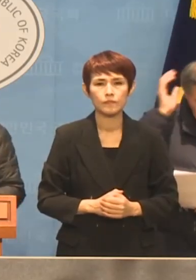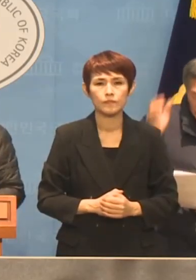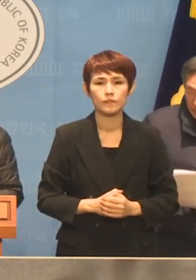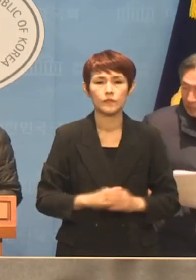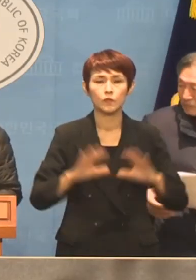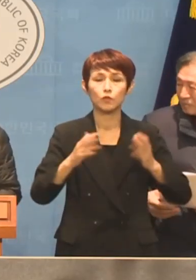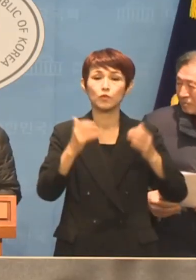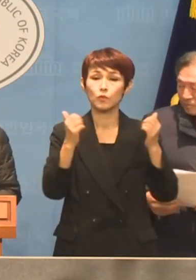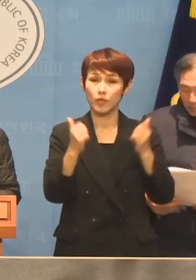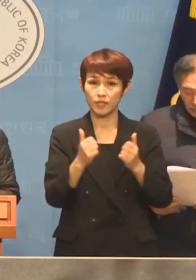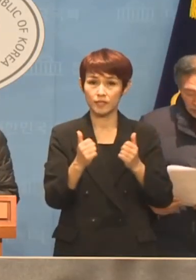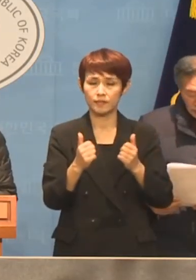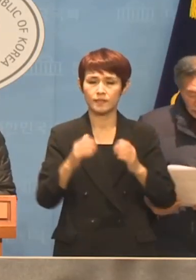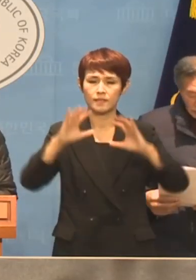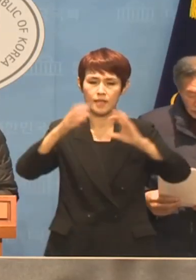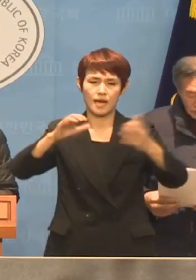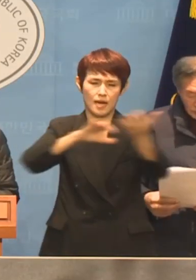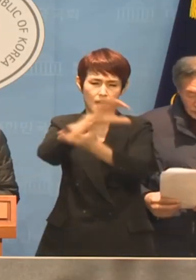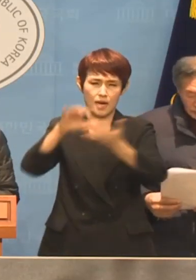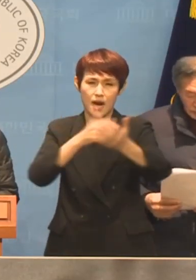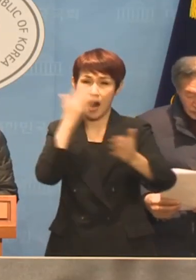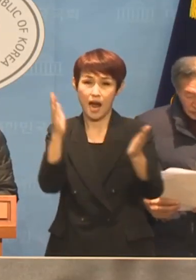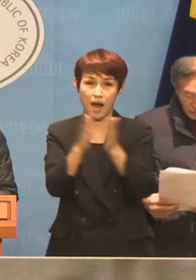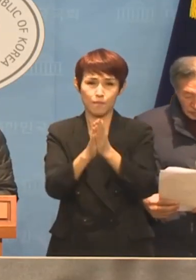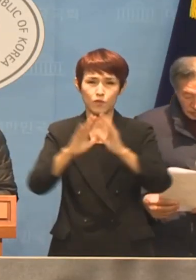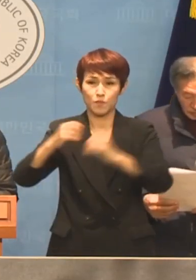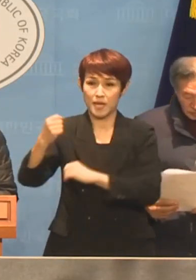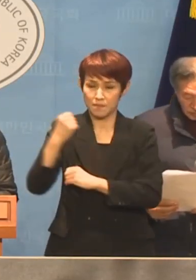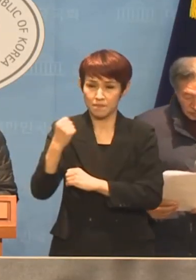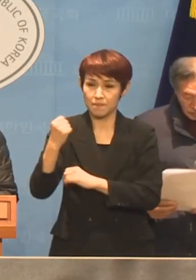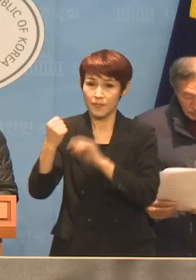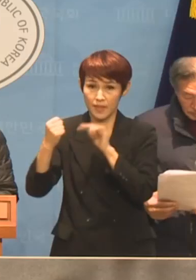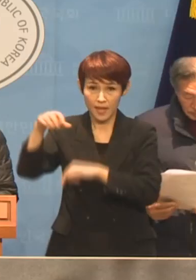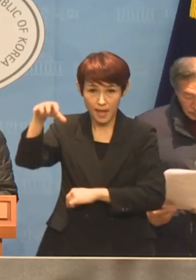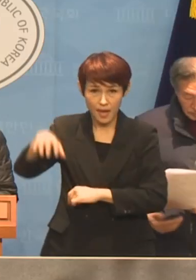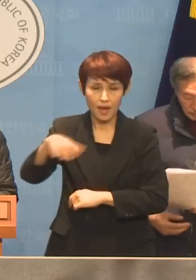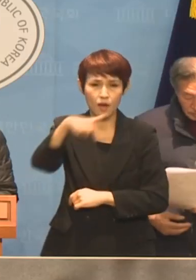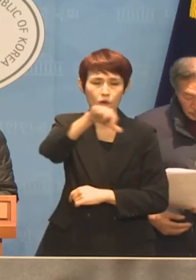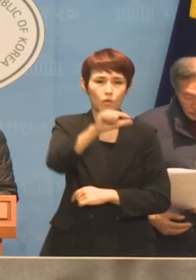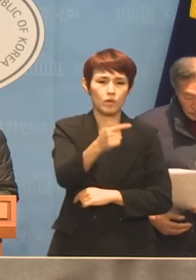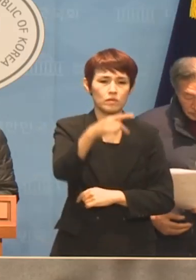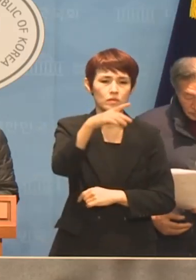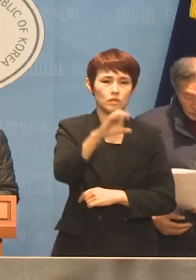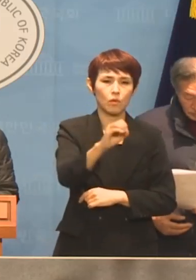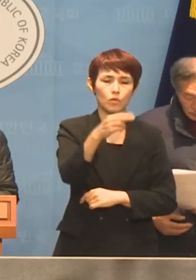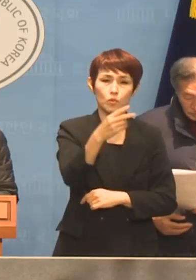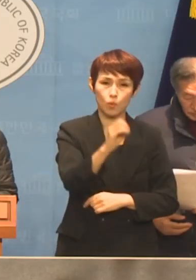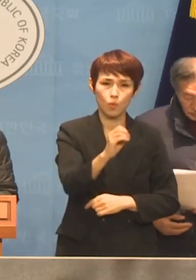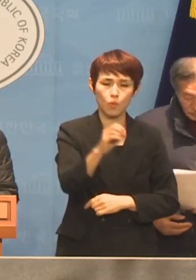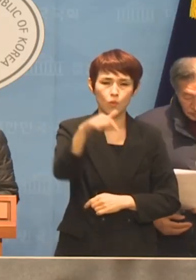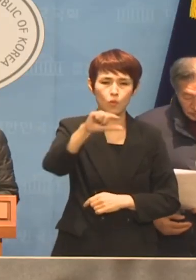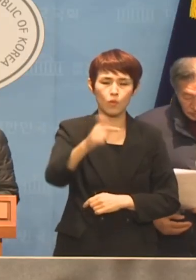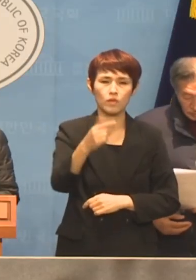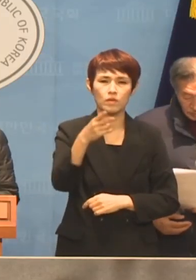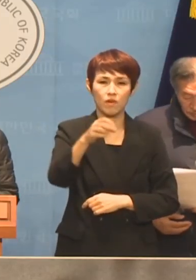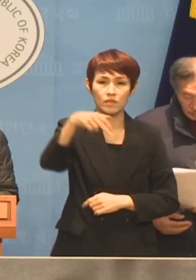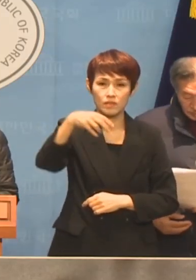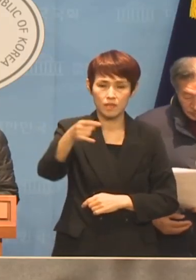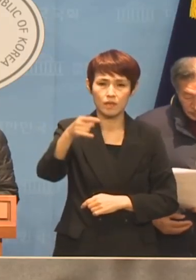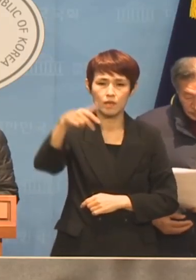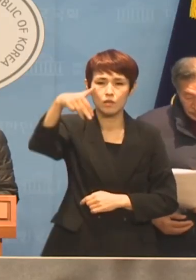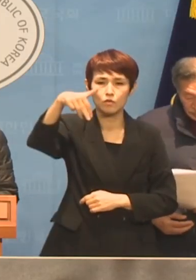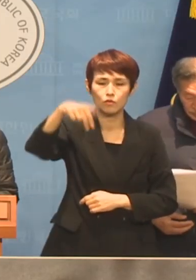국회는 내란 공범 국민의힘의 권성동, 권영세, 추경호,